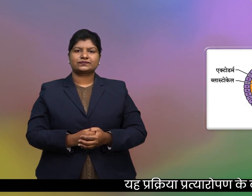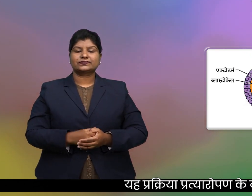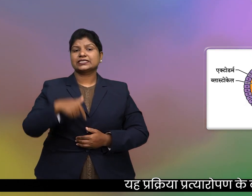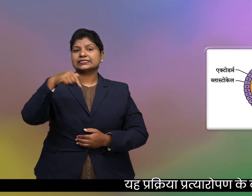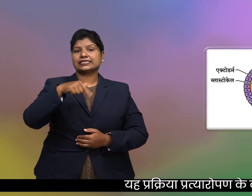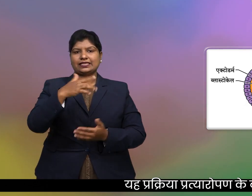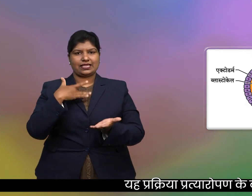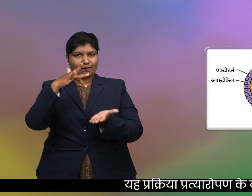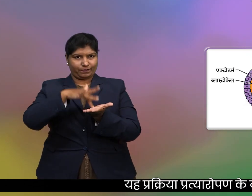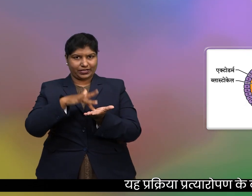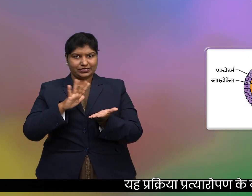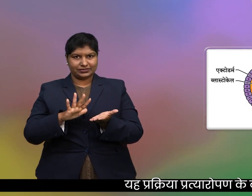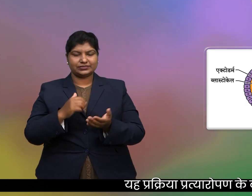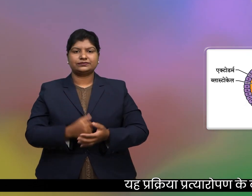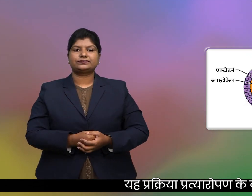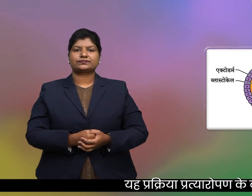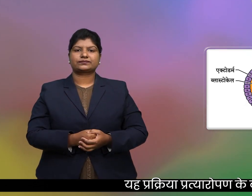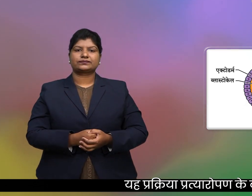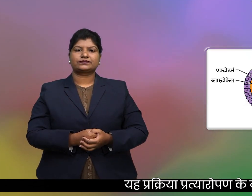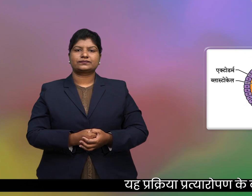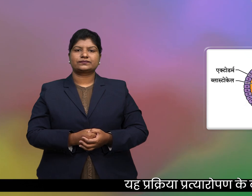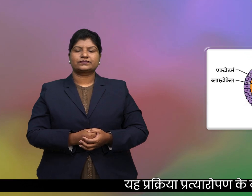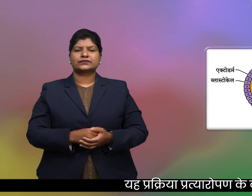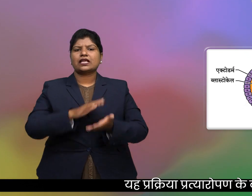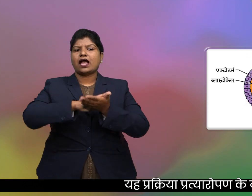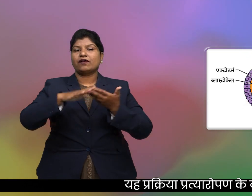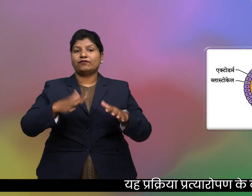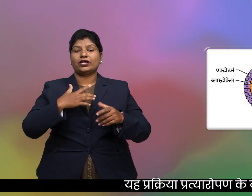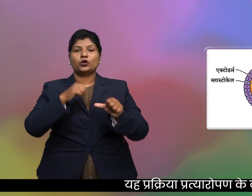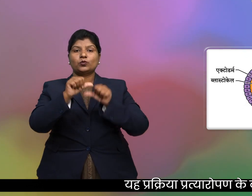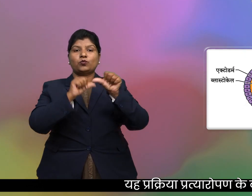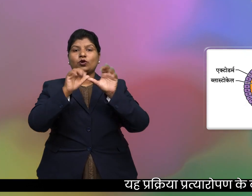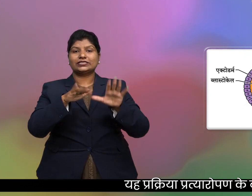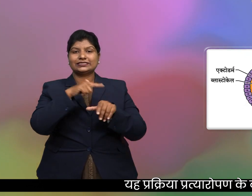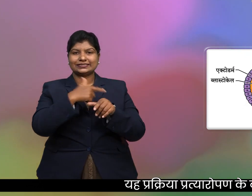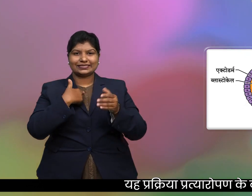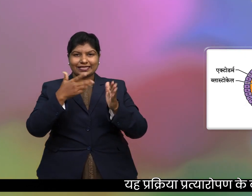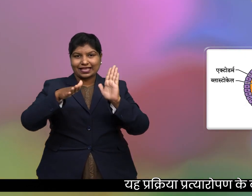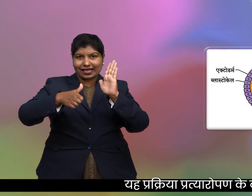यह प्रक्रिया प्रत्यारोपण के बाद होता है।